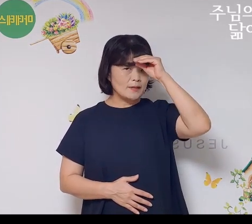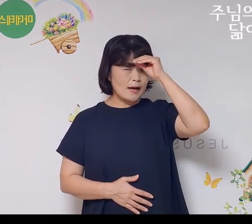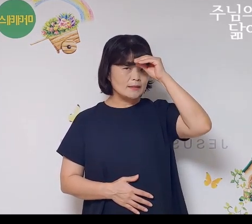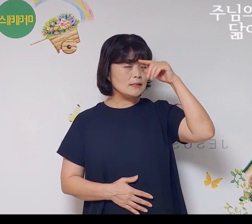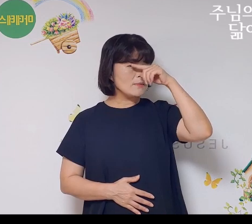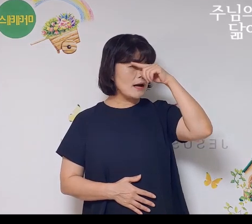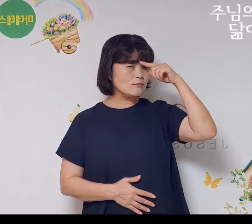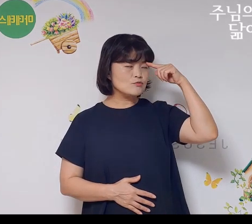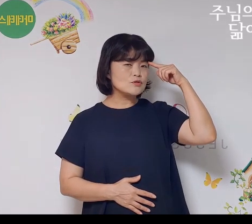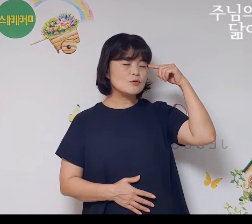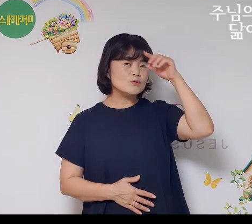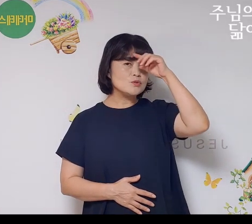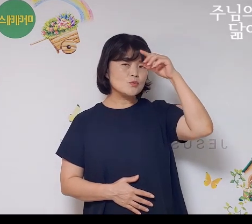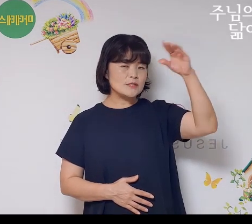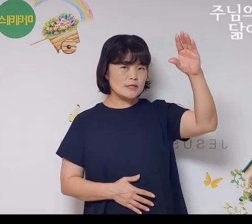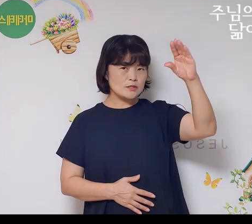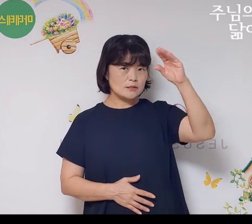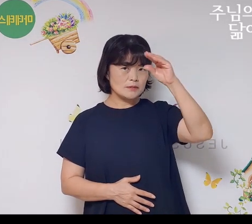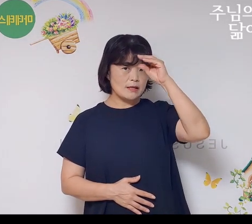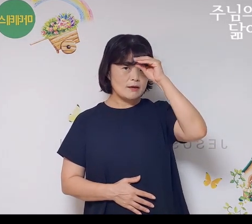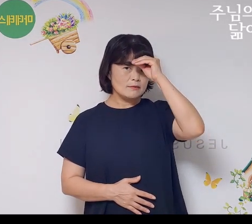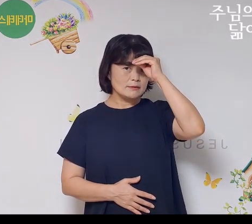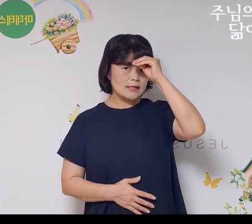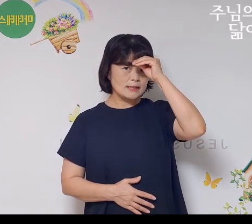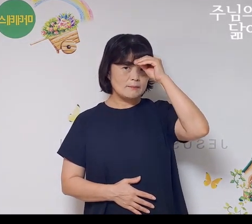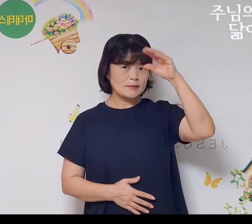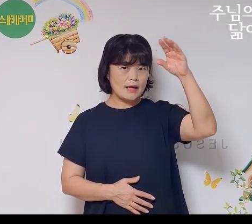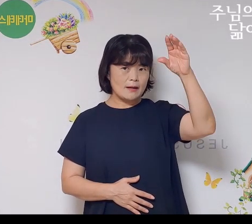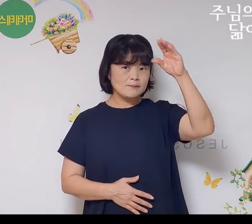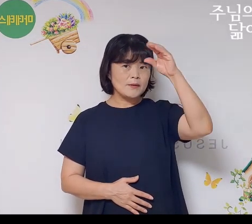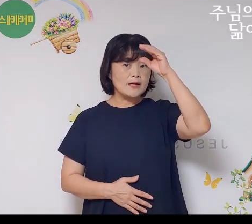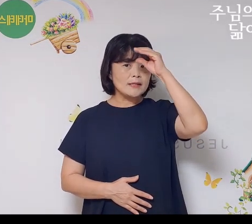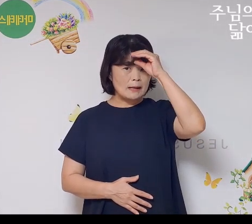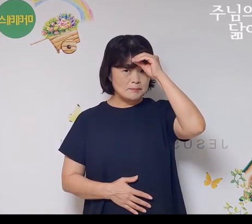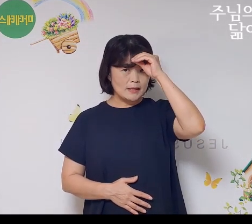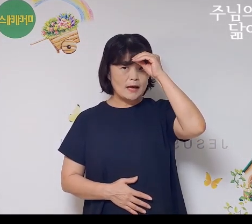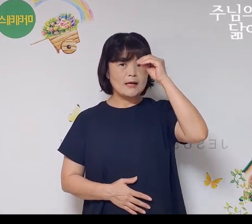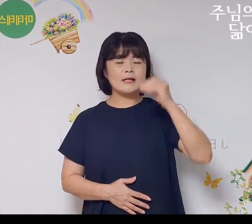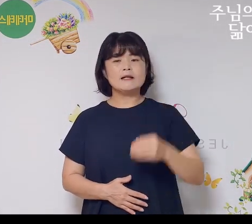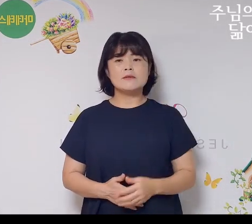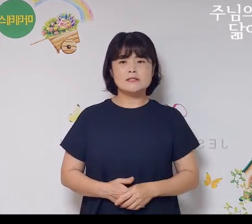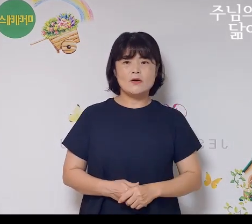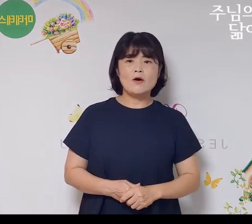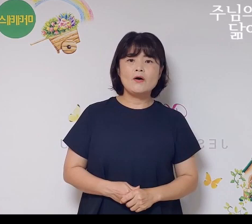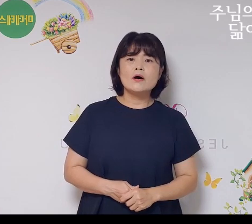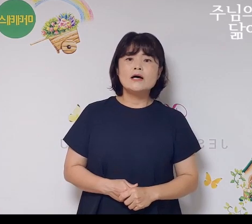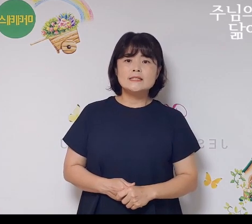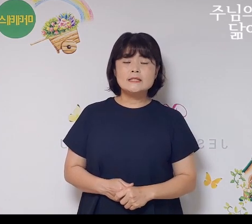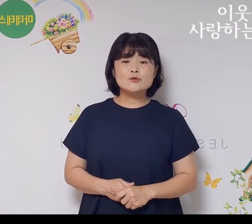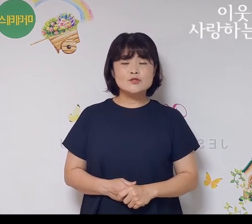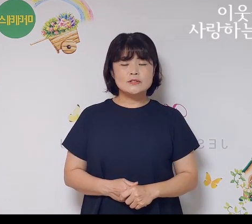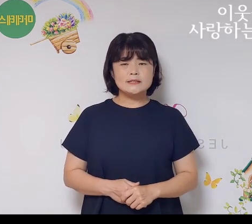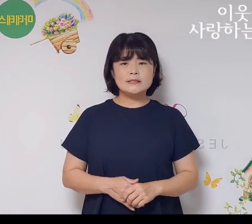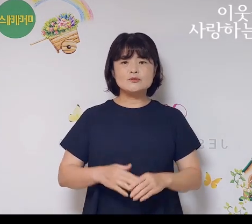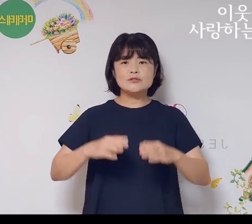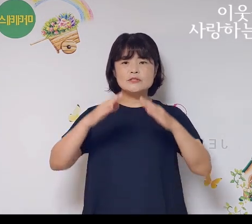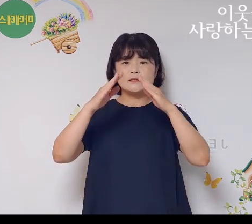담다. 이마, 눈썹 위쪽에서 하시면 돼요. 자, 담다, 담다, 닮아서 이웃은